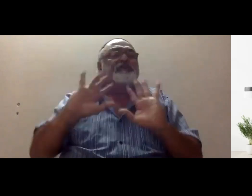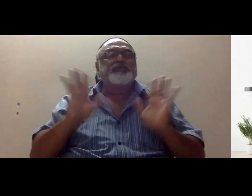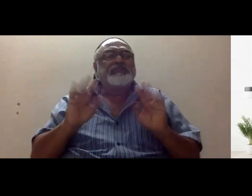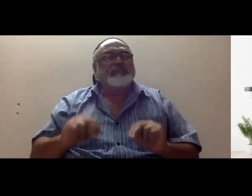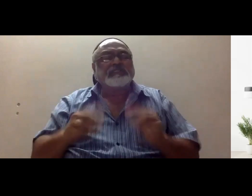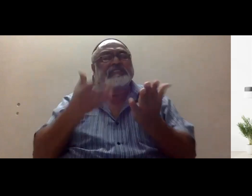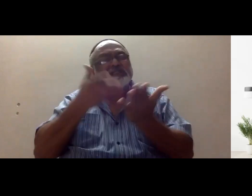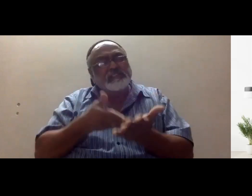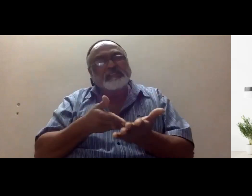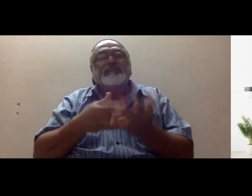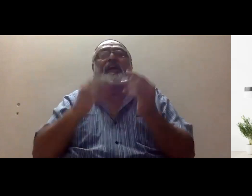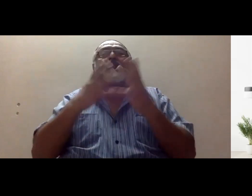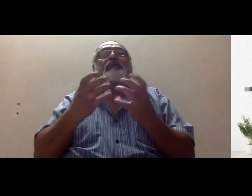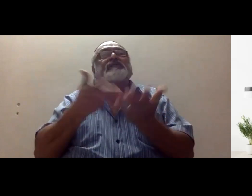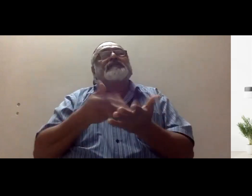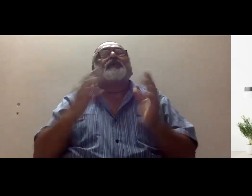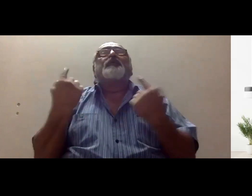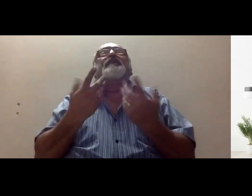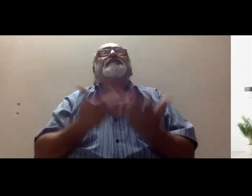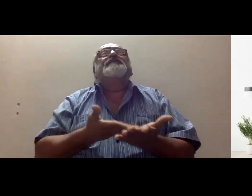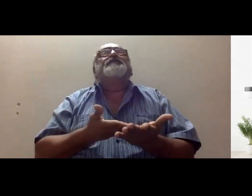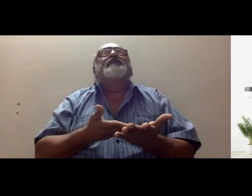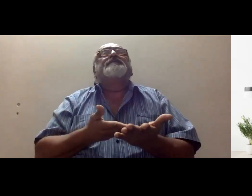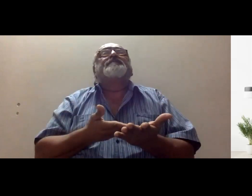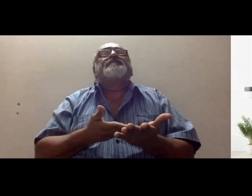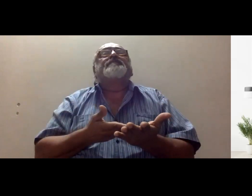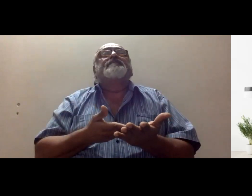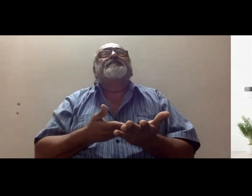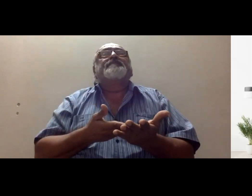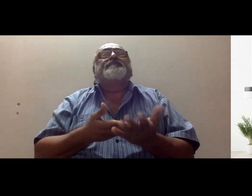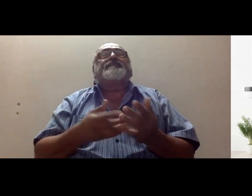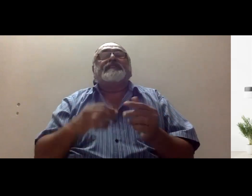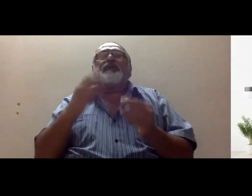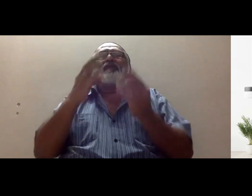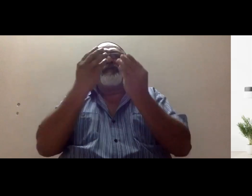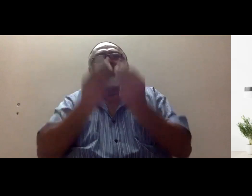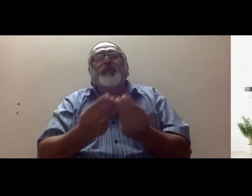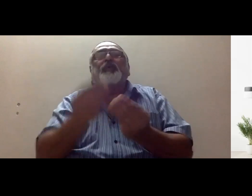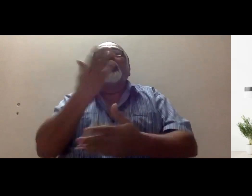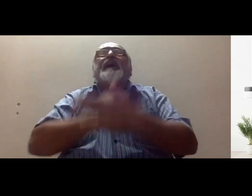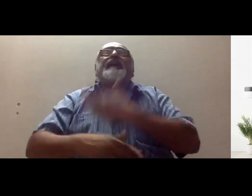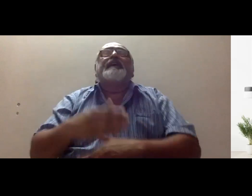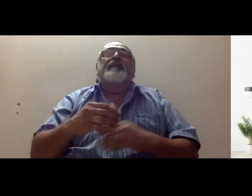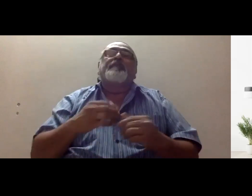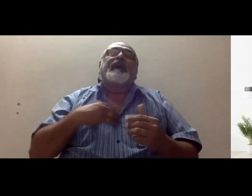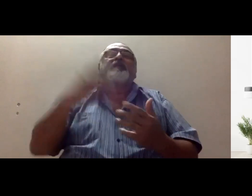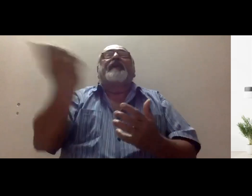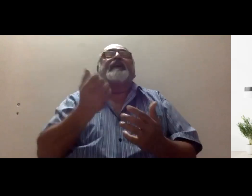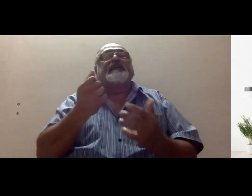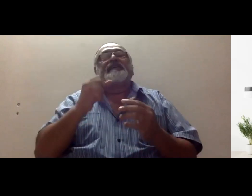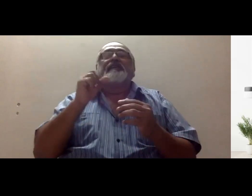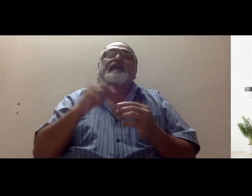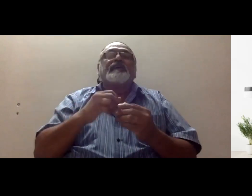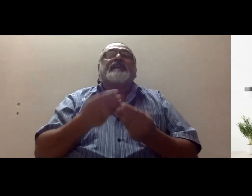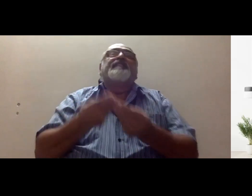आएंगे कि हाँ ये पर्सन से डिसेबिलिटी है तो मैं इसका सामान खरीदूं। वो एक चीज होगा कि हाँ हमने